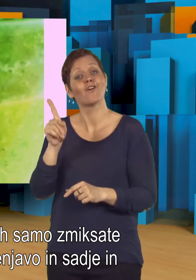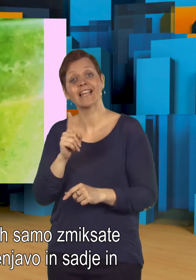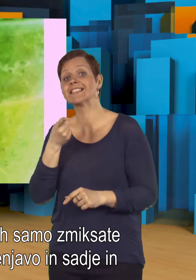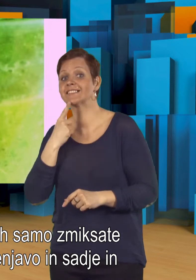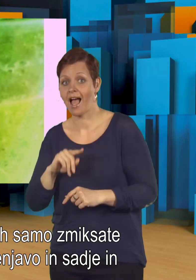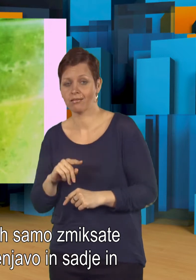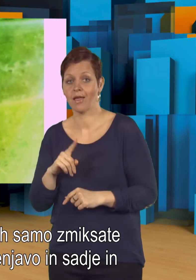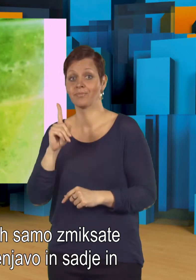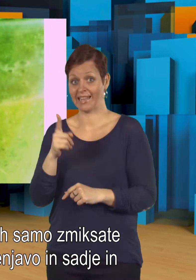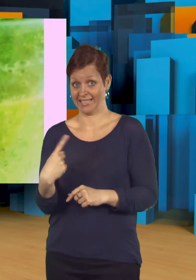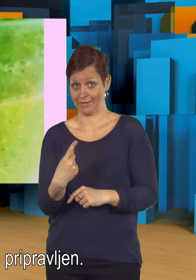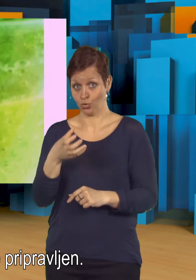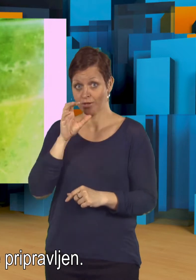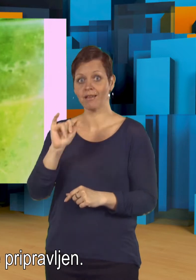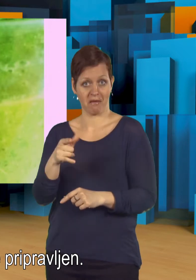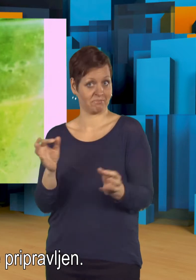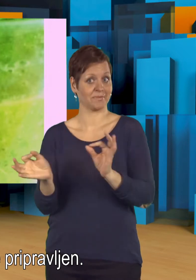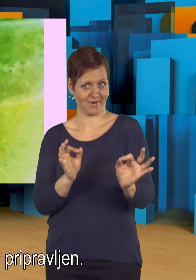sadje in smudi je pripravljen.